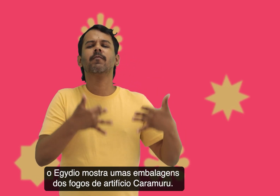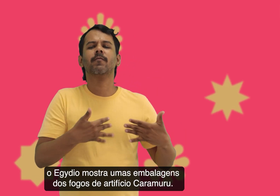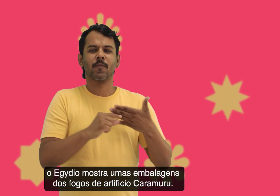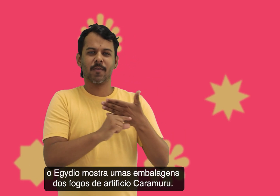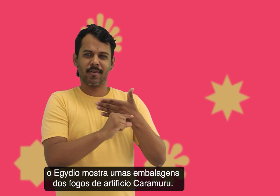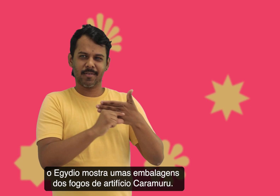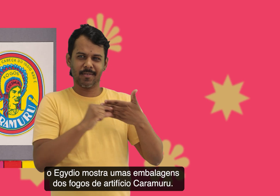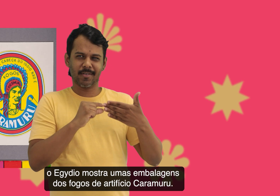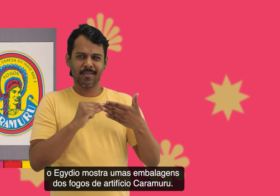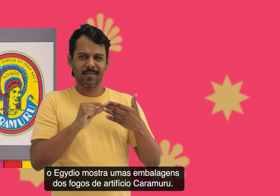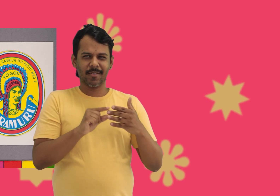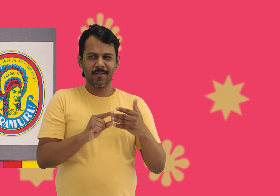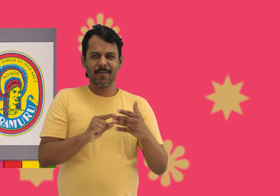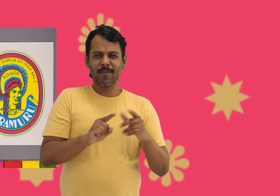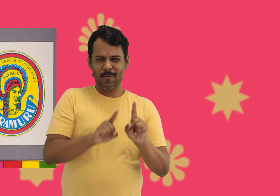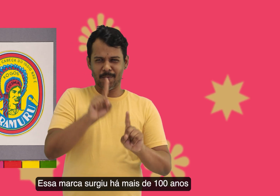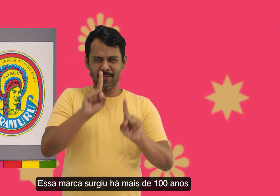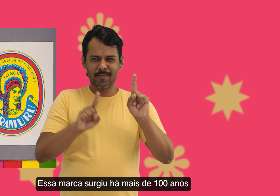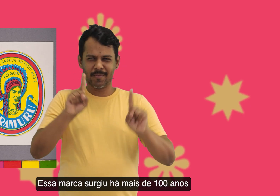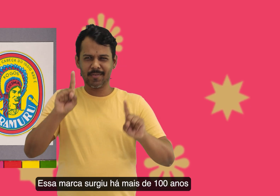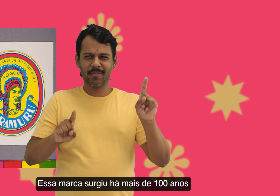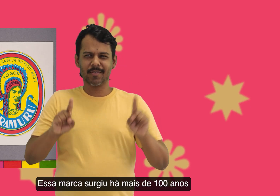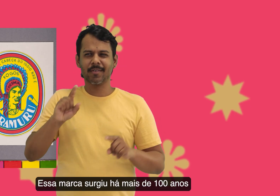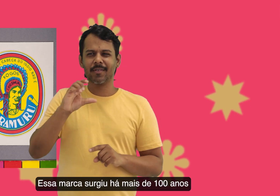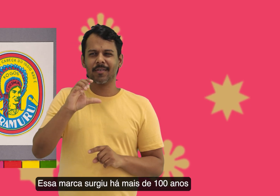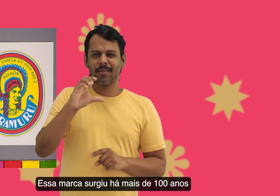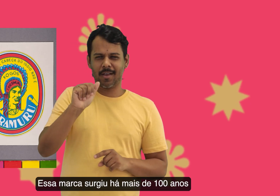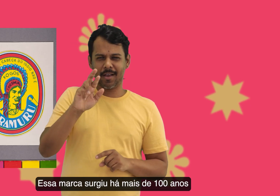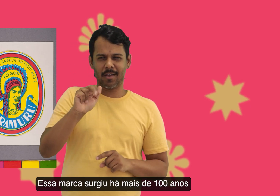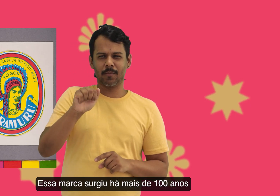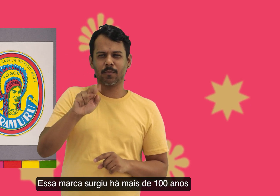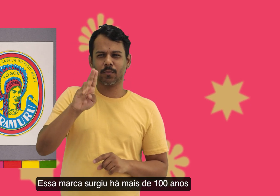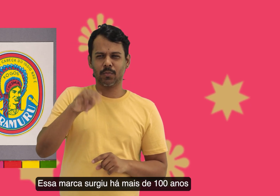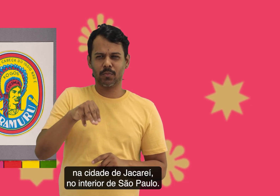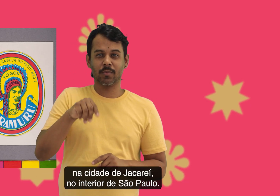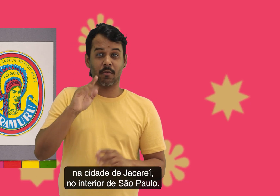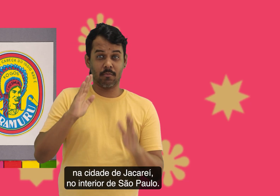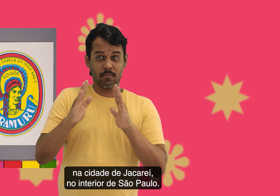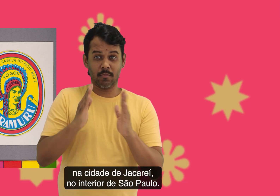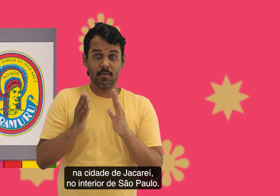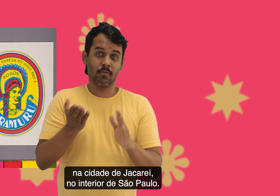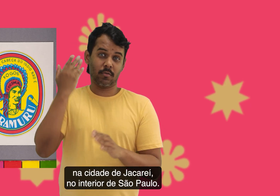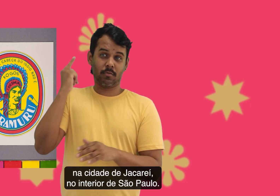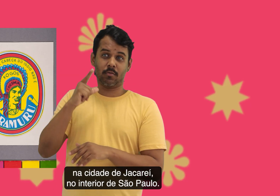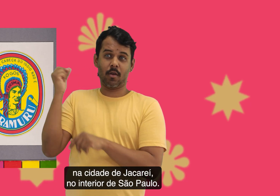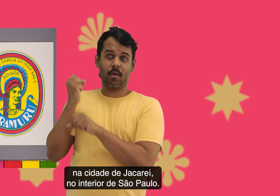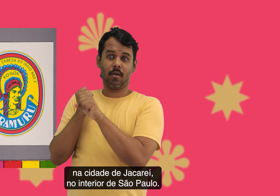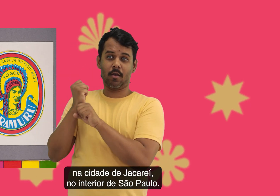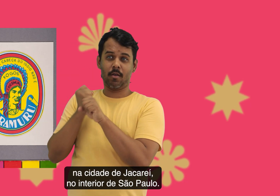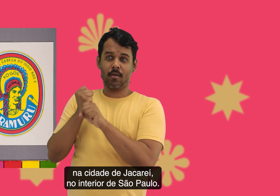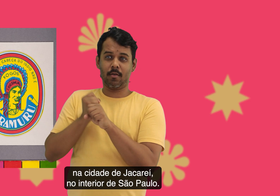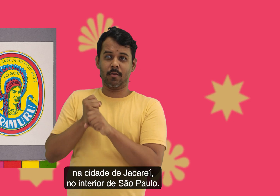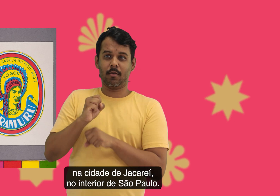de artifício Caramuru. Essa marca surgiu há mais de 100 anos na cidade de Jacareí, no interior de São